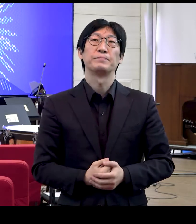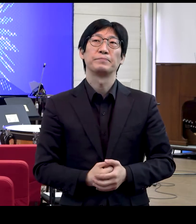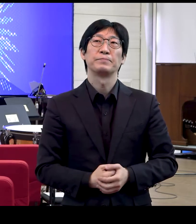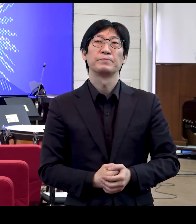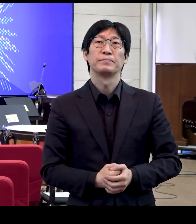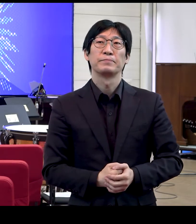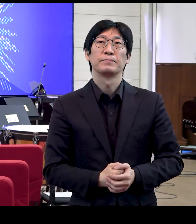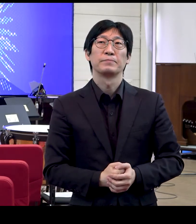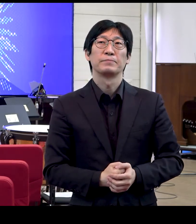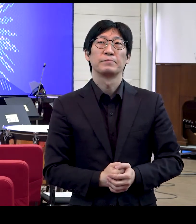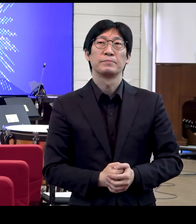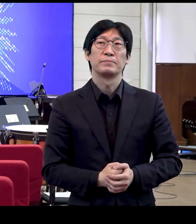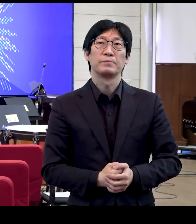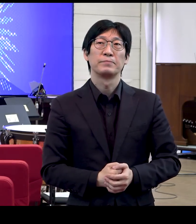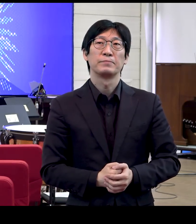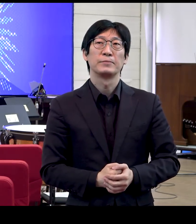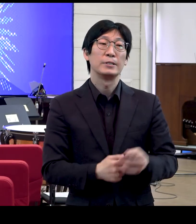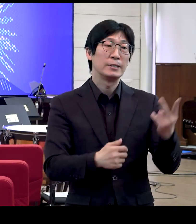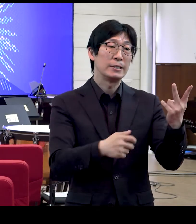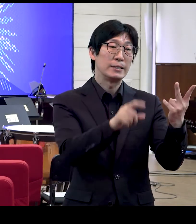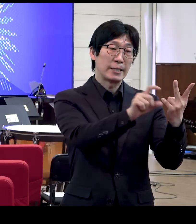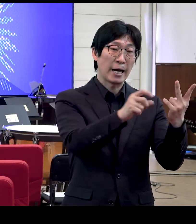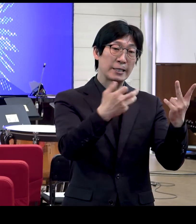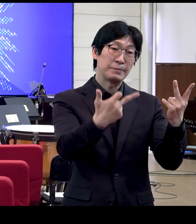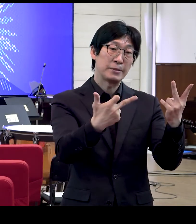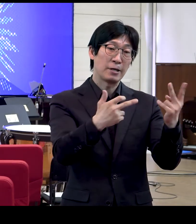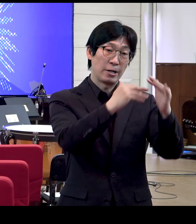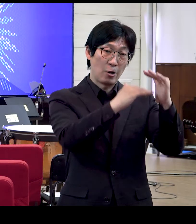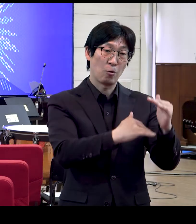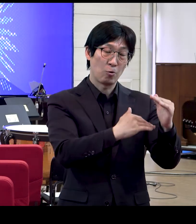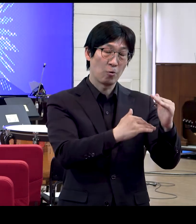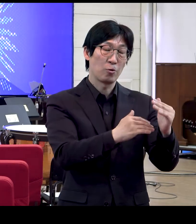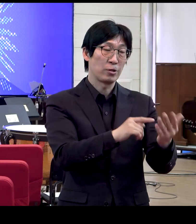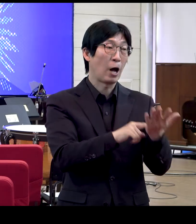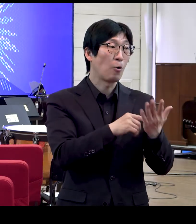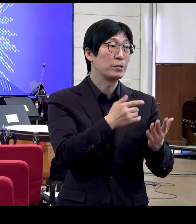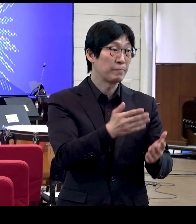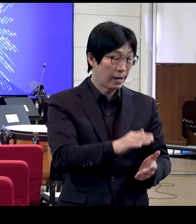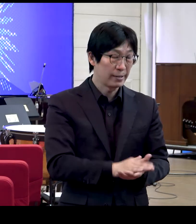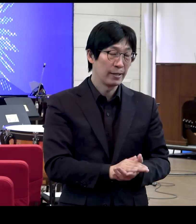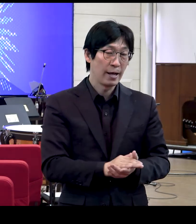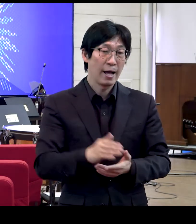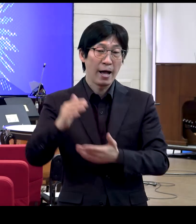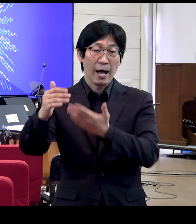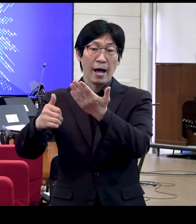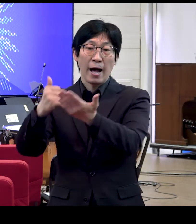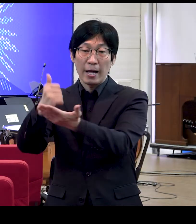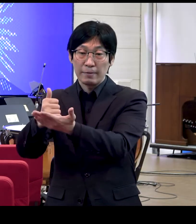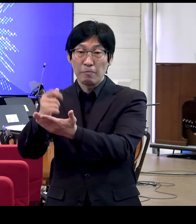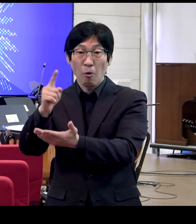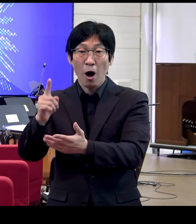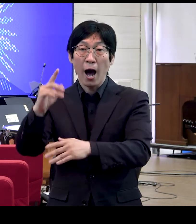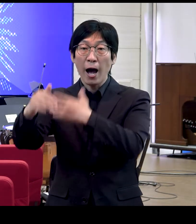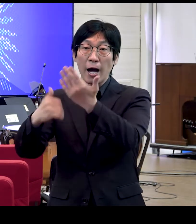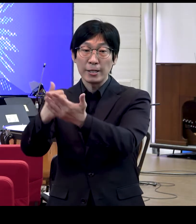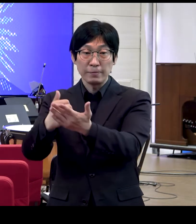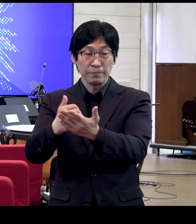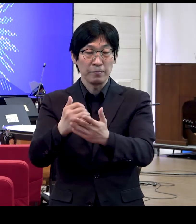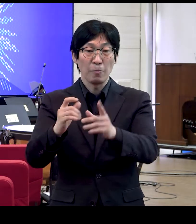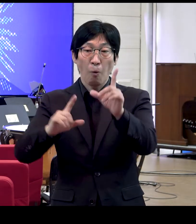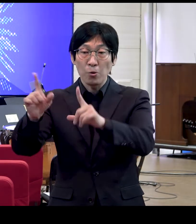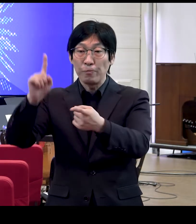하셨느니라. 그 앞에 2장의 17절에도 나오지만 하나님은요, 인간을 당신의 형상대로